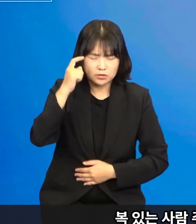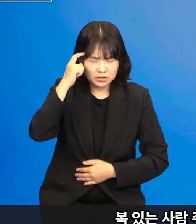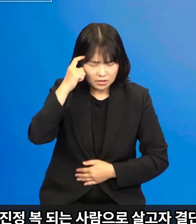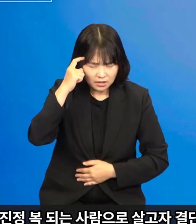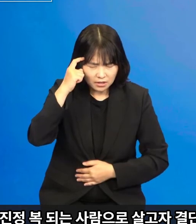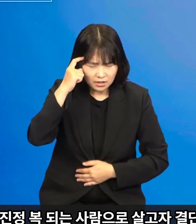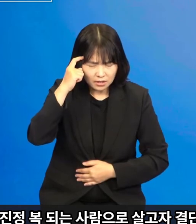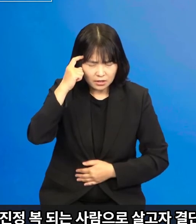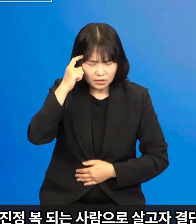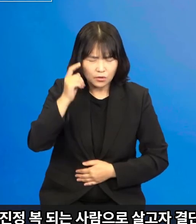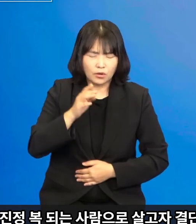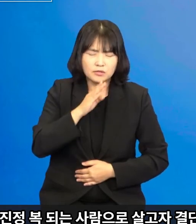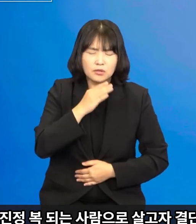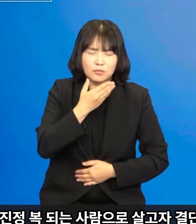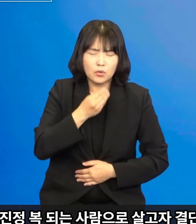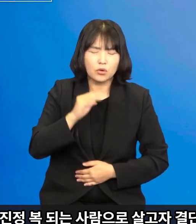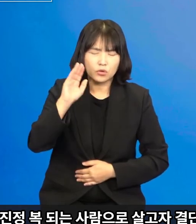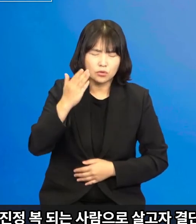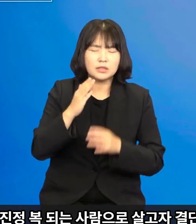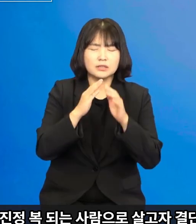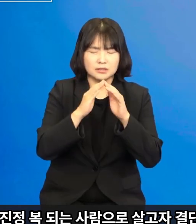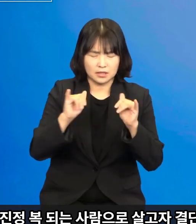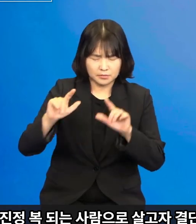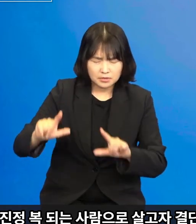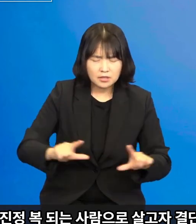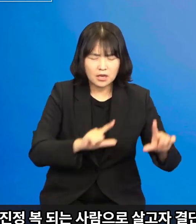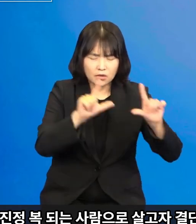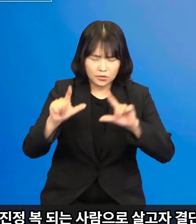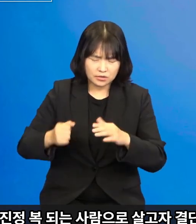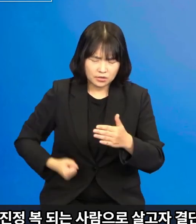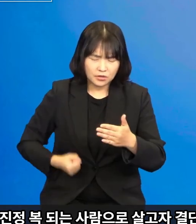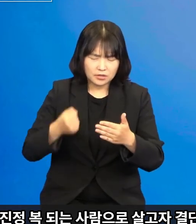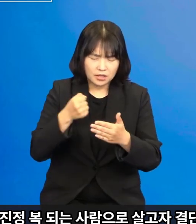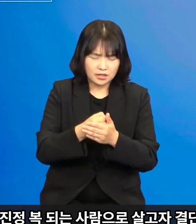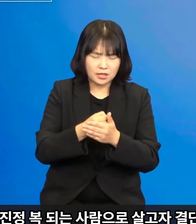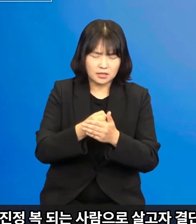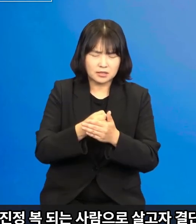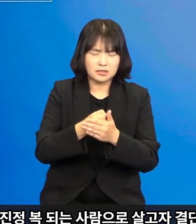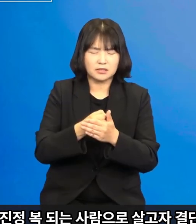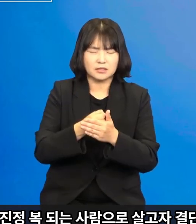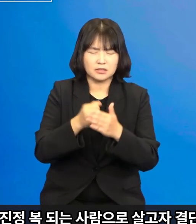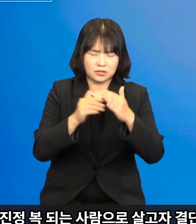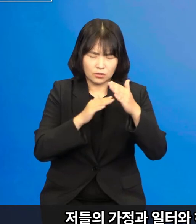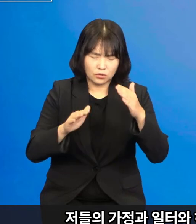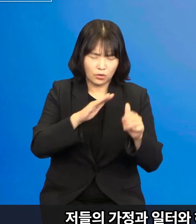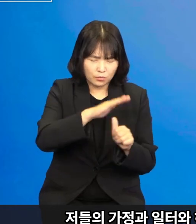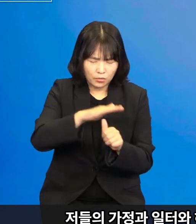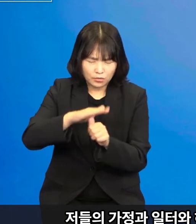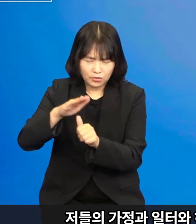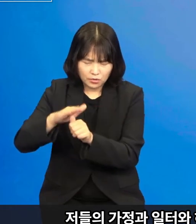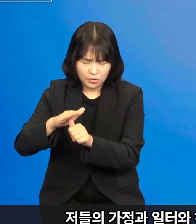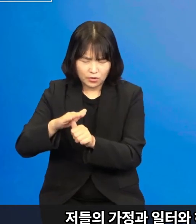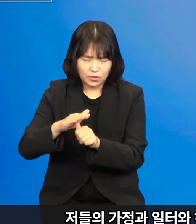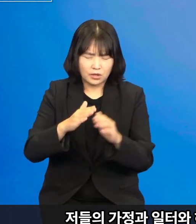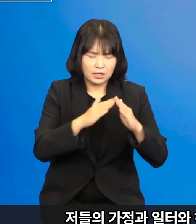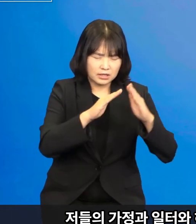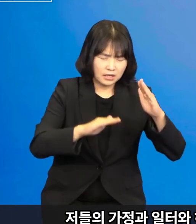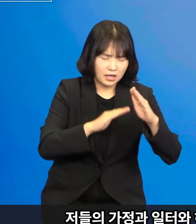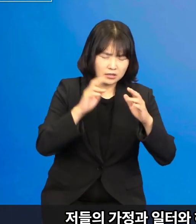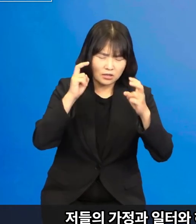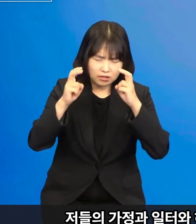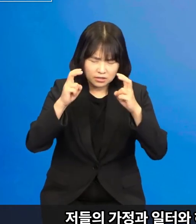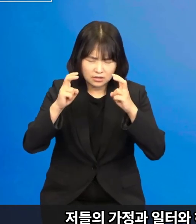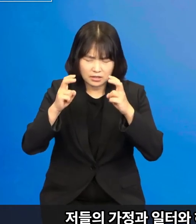묵상하여 진정 복되는 사람으로 살고자 결단하는 사랑하는 모든 성도들 머리 위에 저들의 가정과 일터와